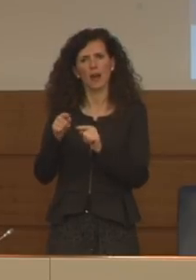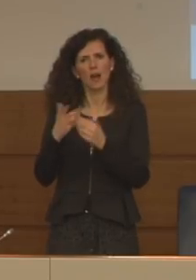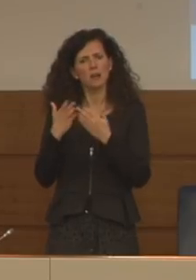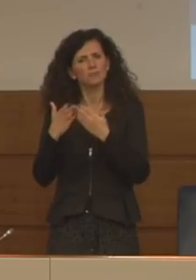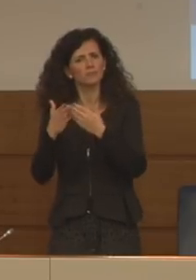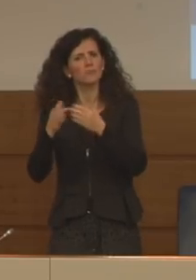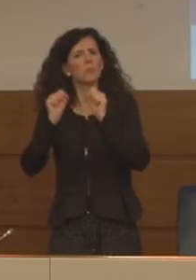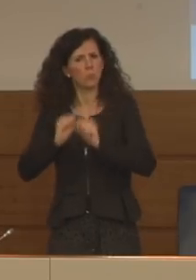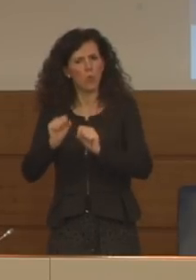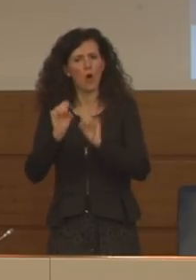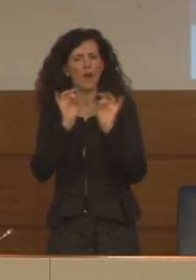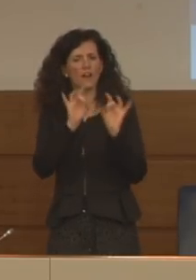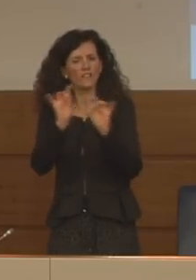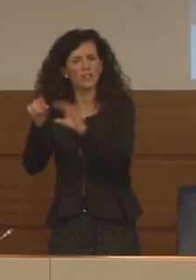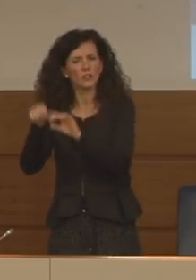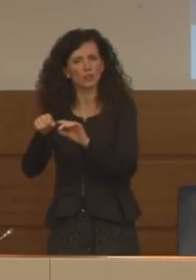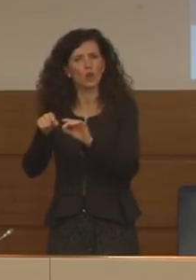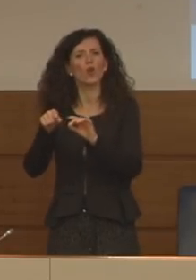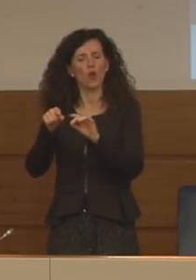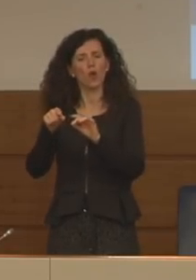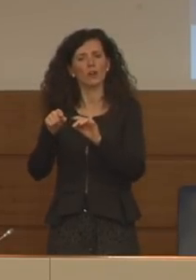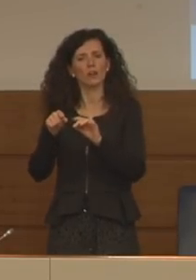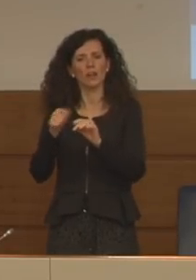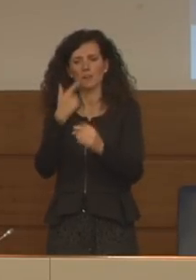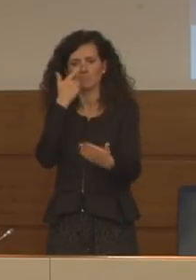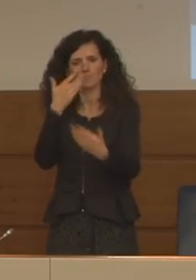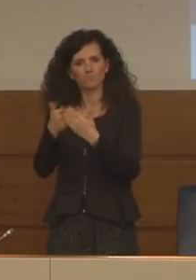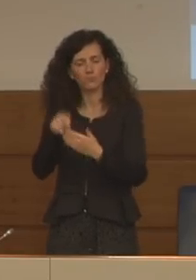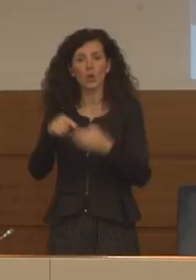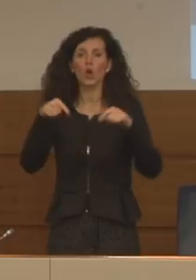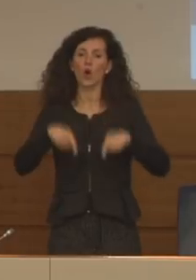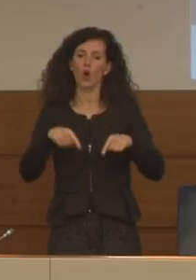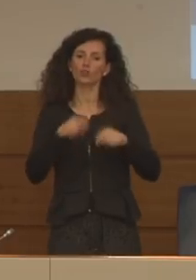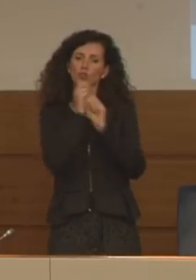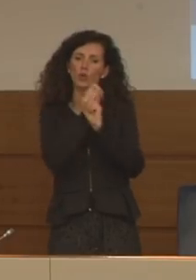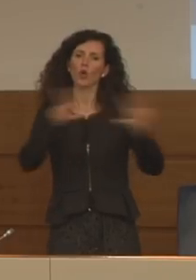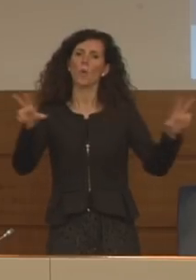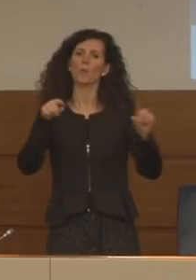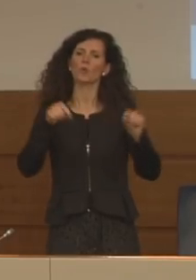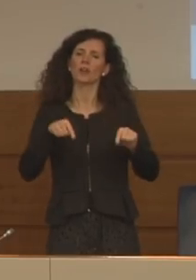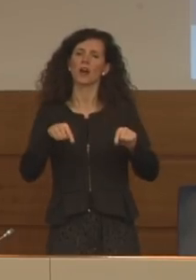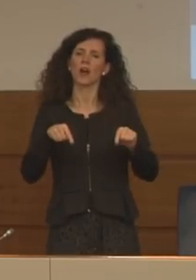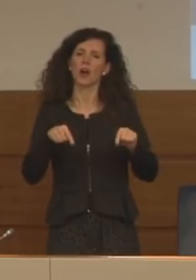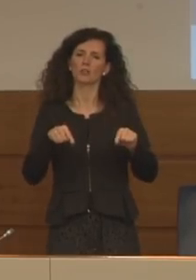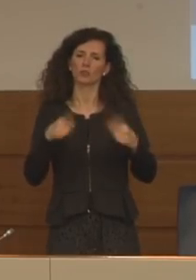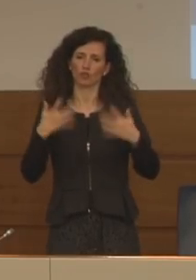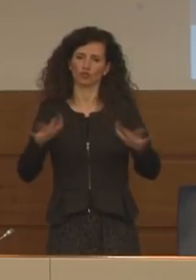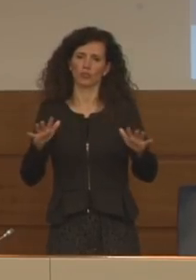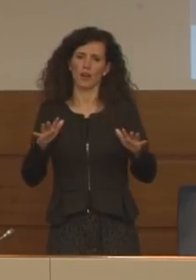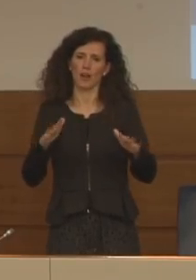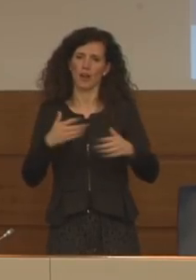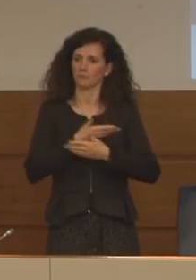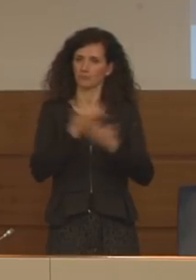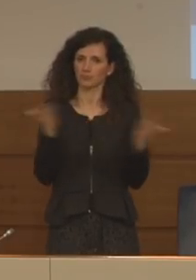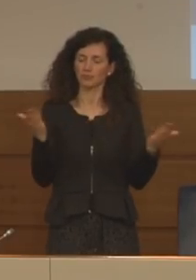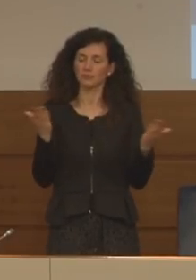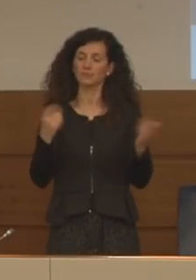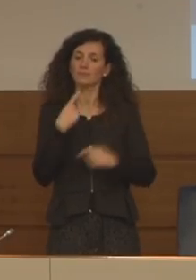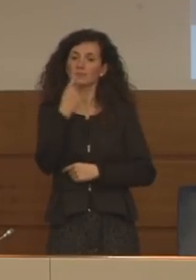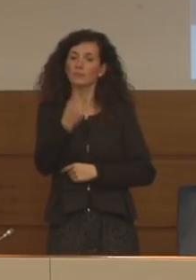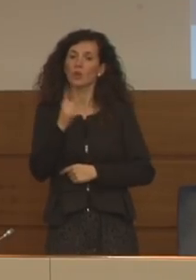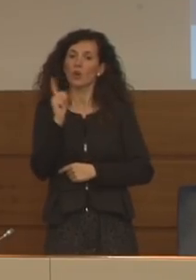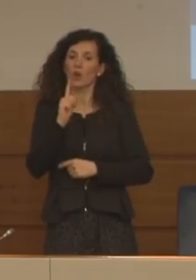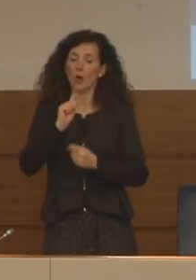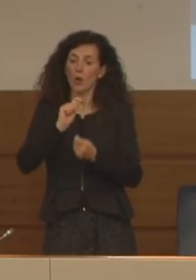infezione si sia già pubblicato oggi un comunicato che suggerisce di non modificare